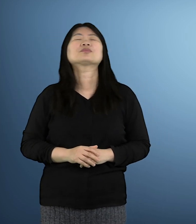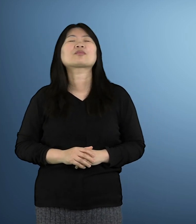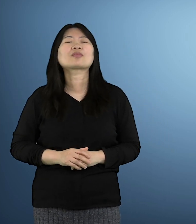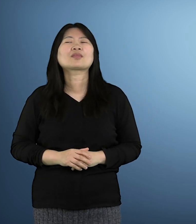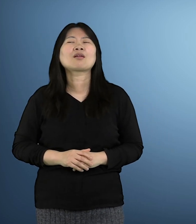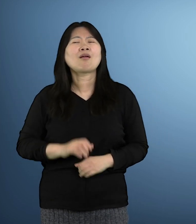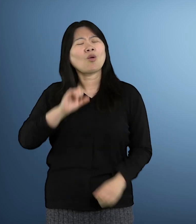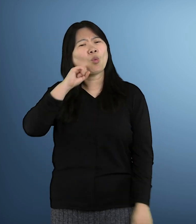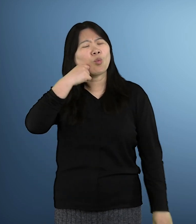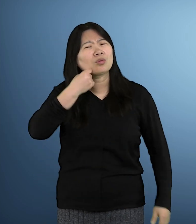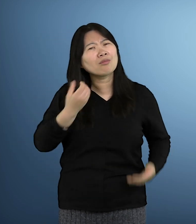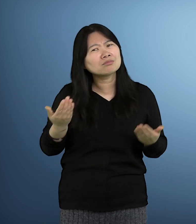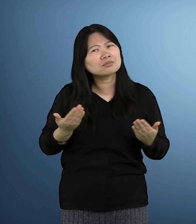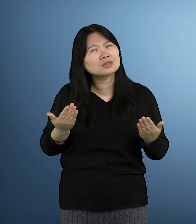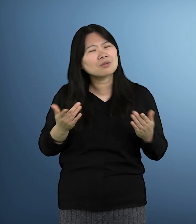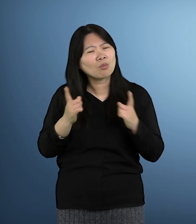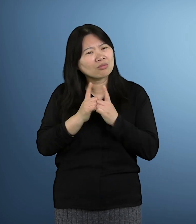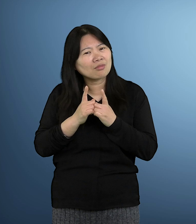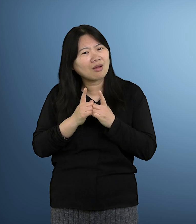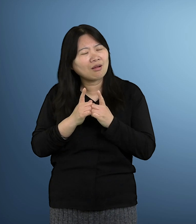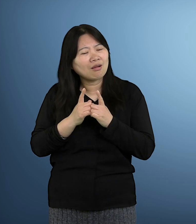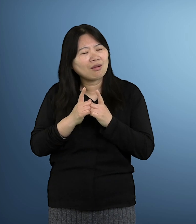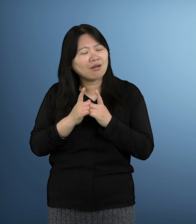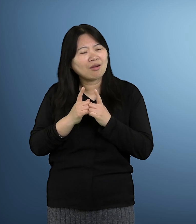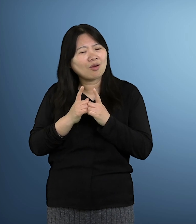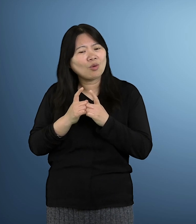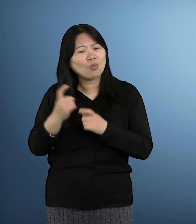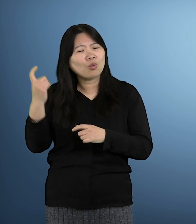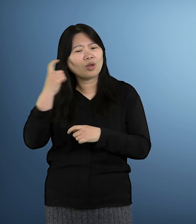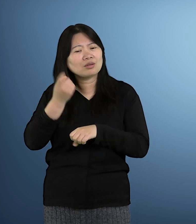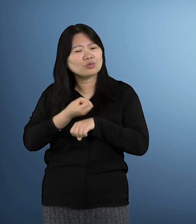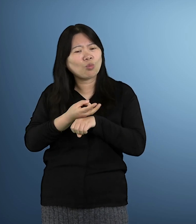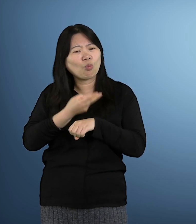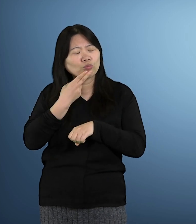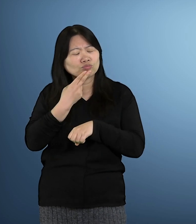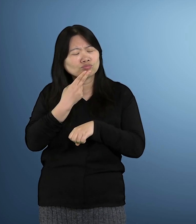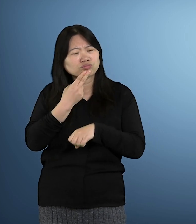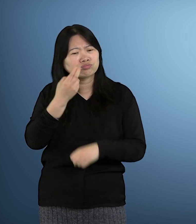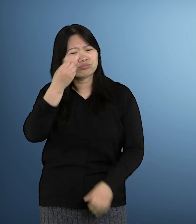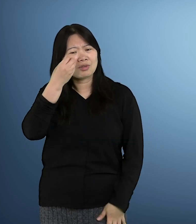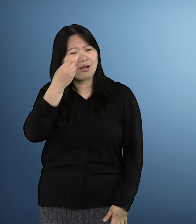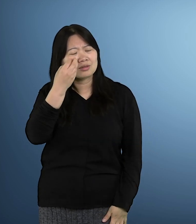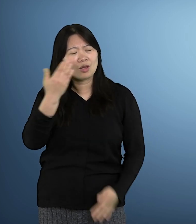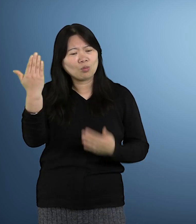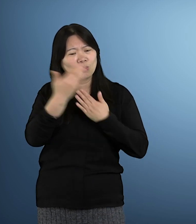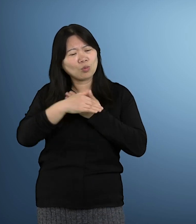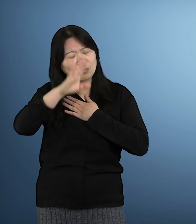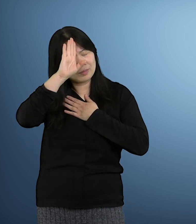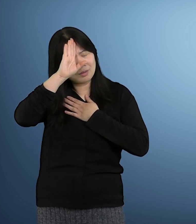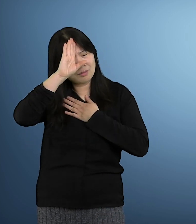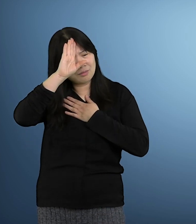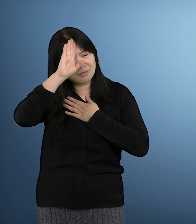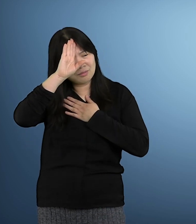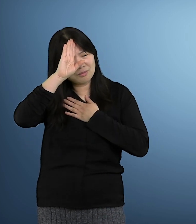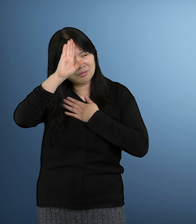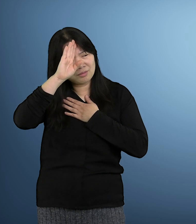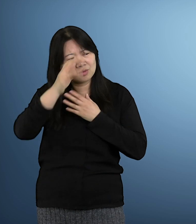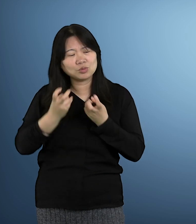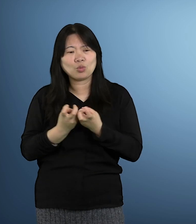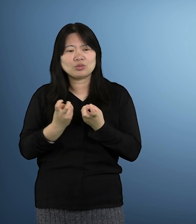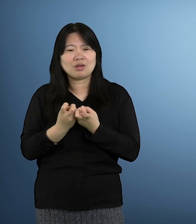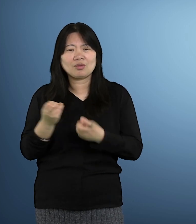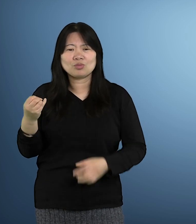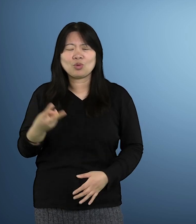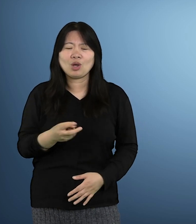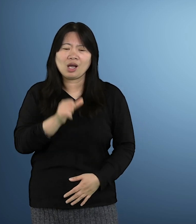무슨 어려운 일이 생겼나? 왜 이렇게 소식이 끊기지? 어디 몸이 아픈가?